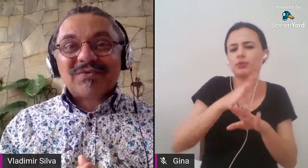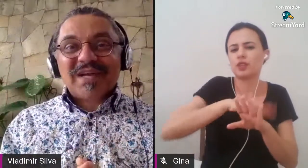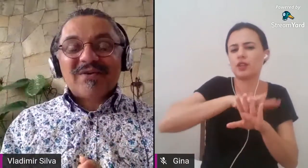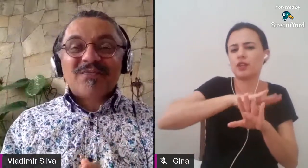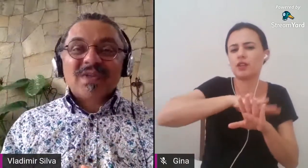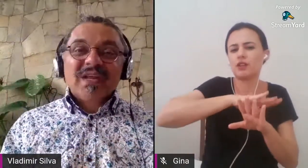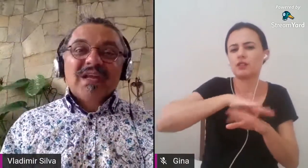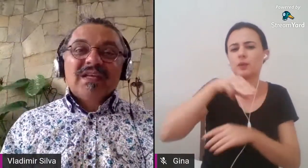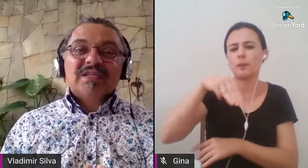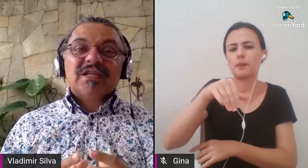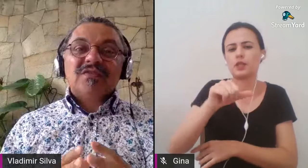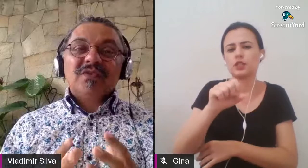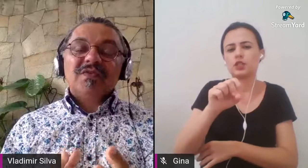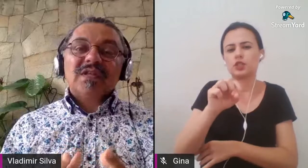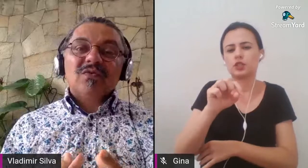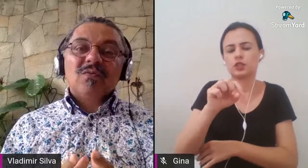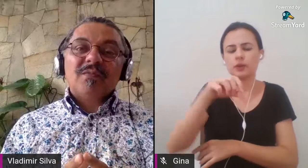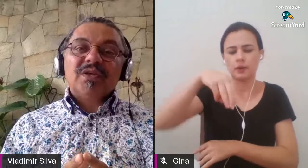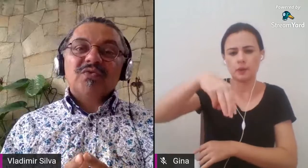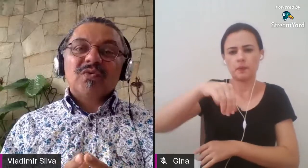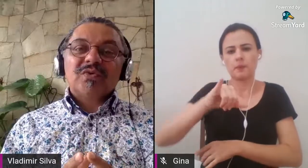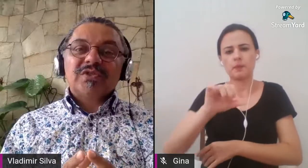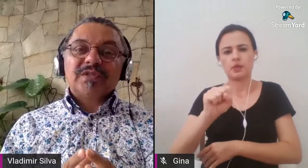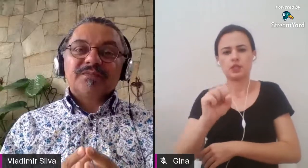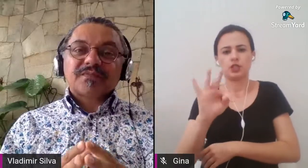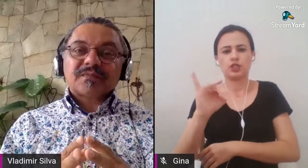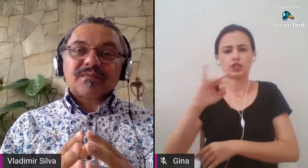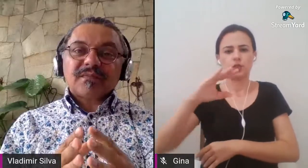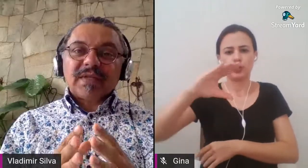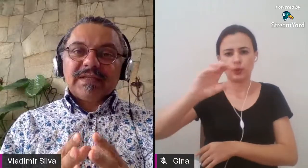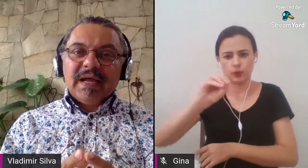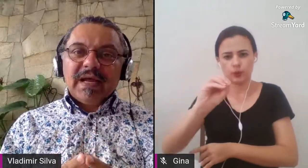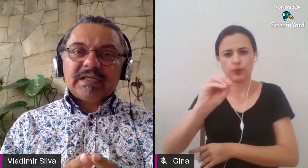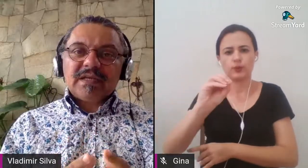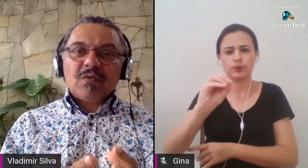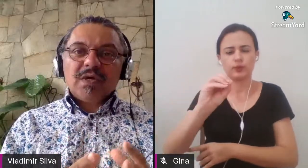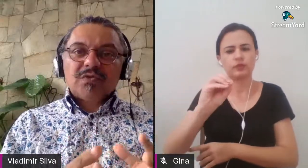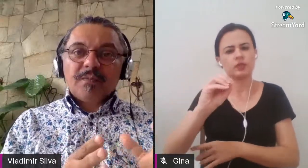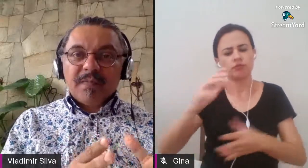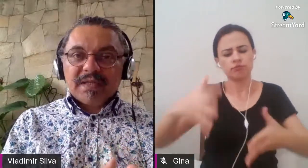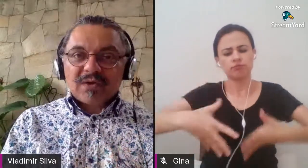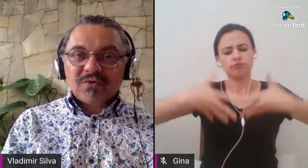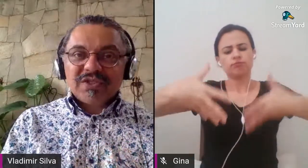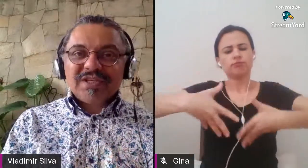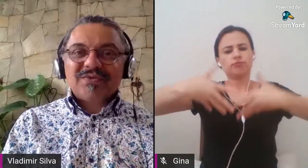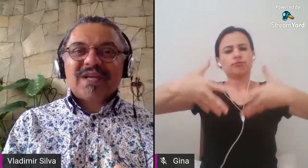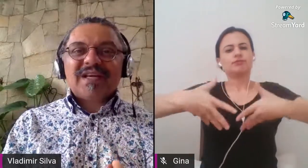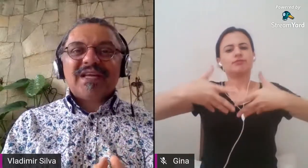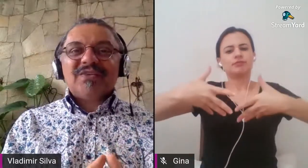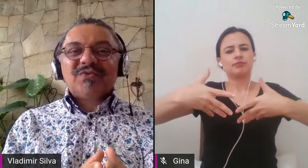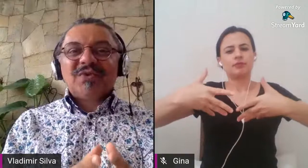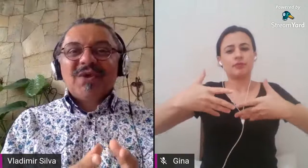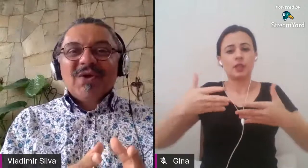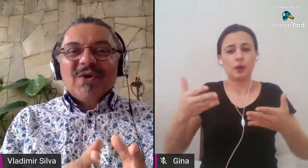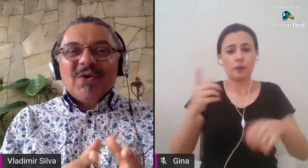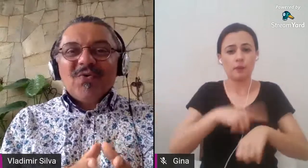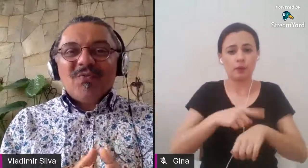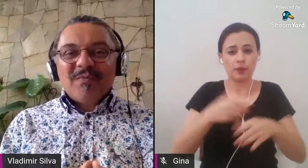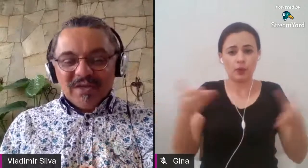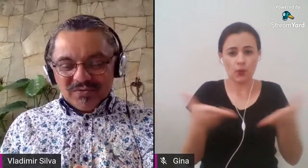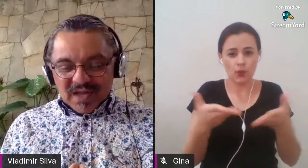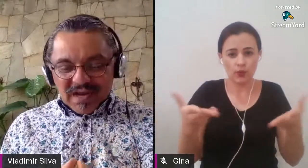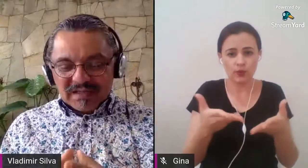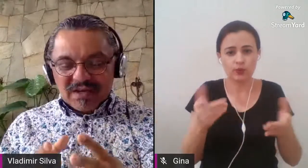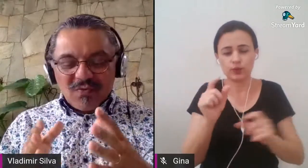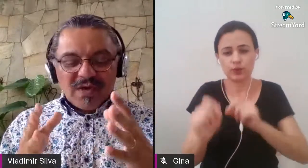totalmente inspiracional. E a gente vive, então, num momento hoje da arte enquanto pedagogia do talento